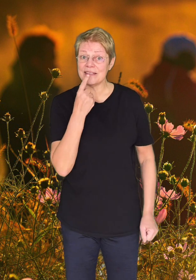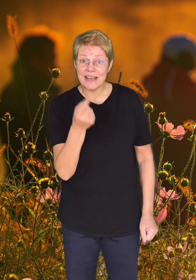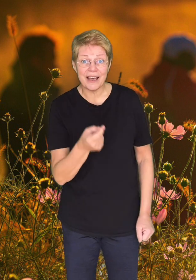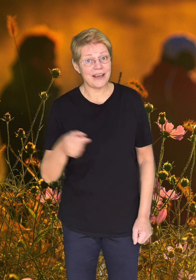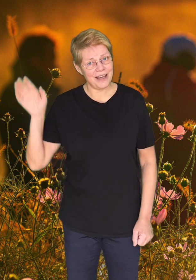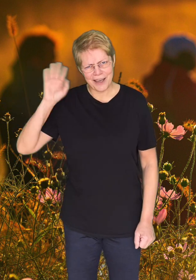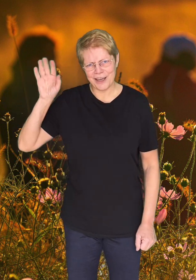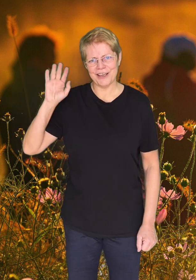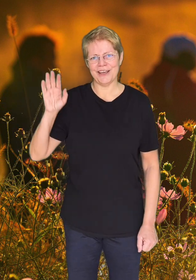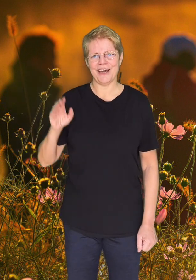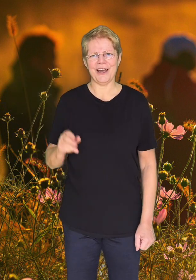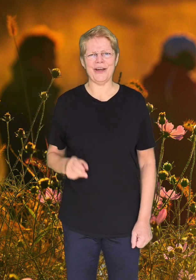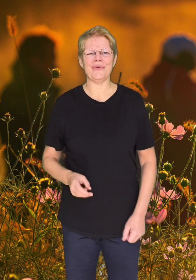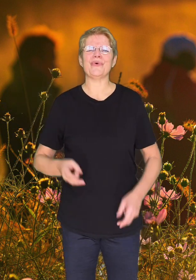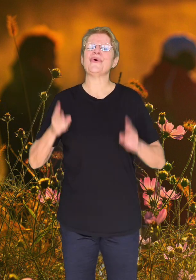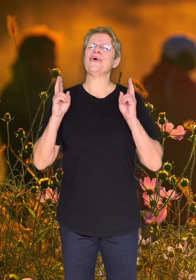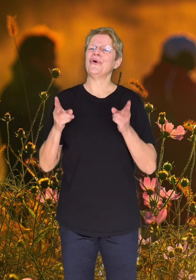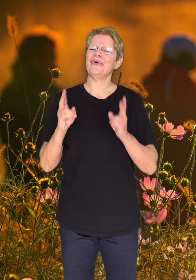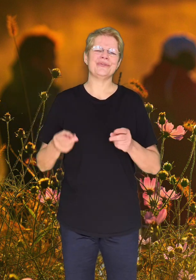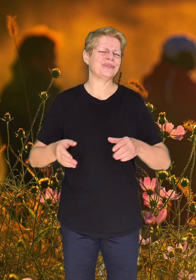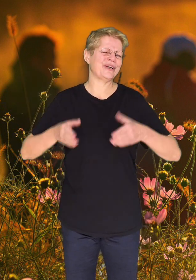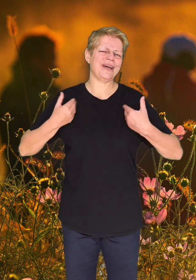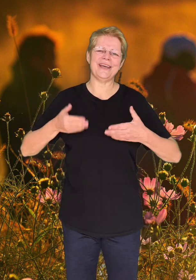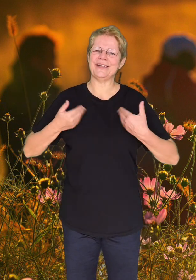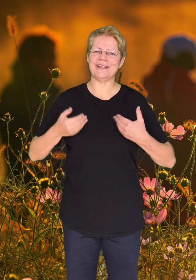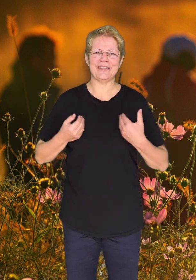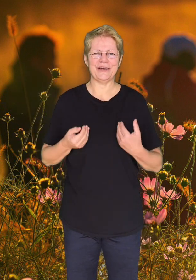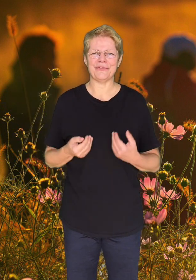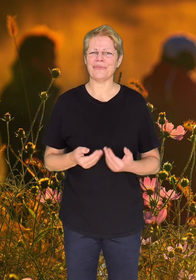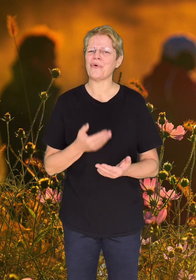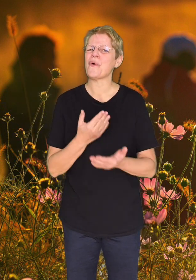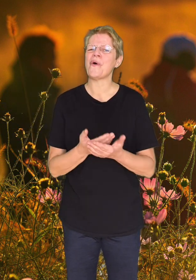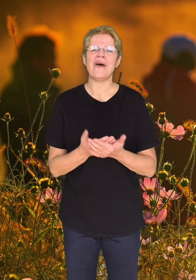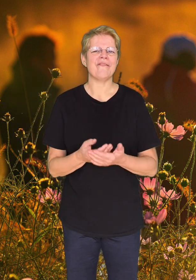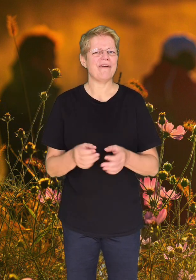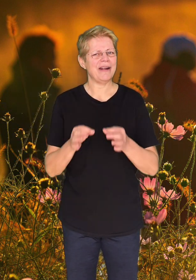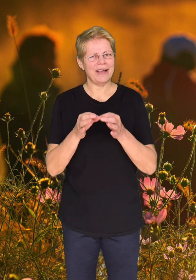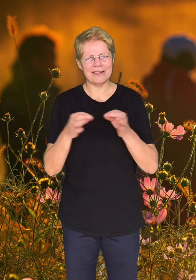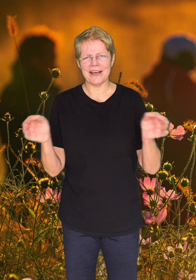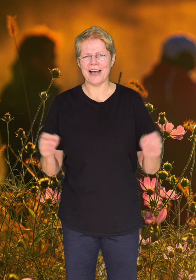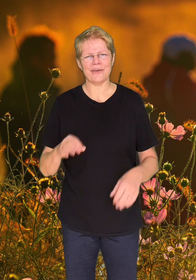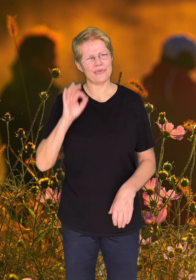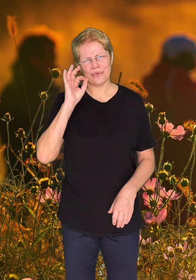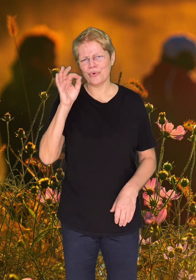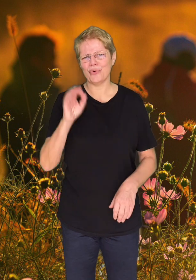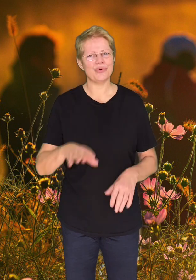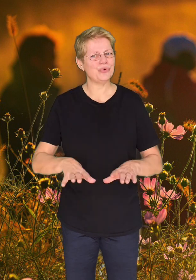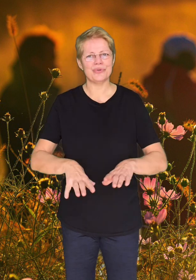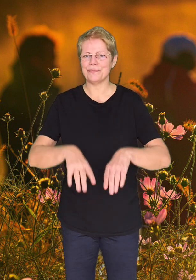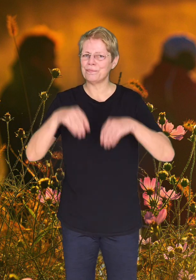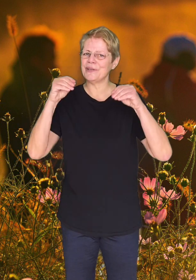sage ich hallo und bin richtig froh weil der Tag so gut